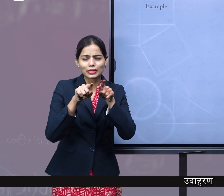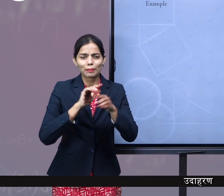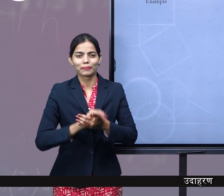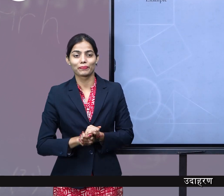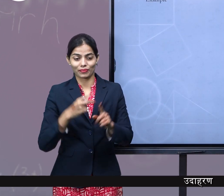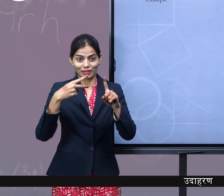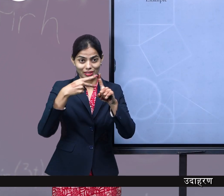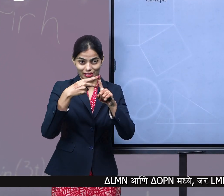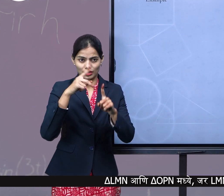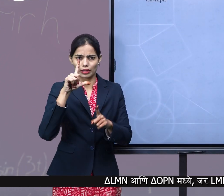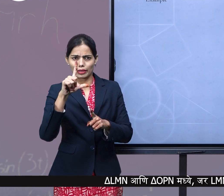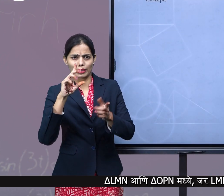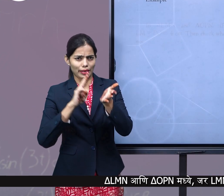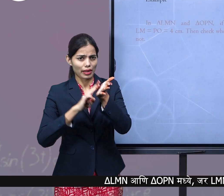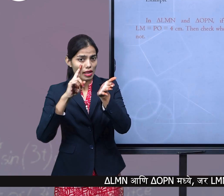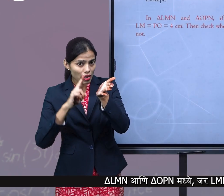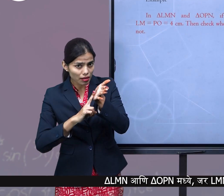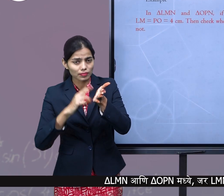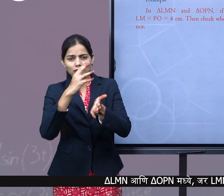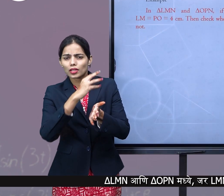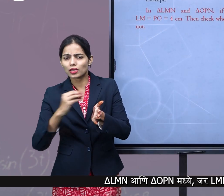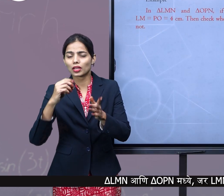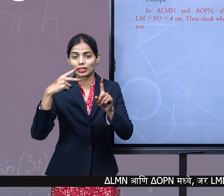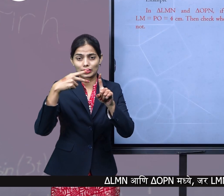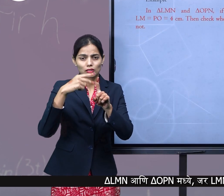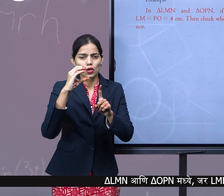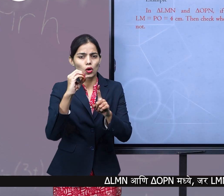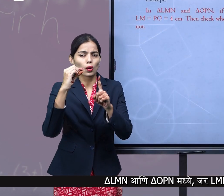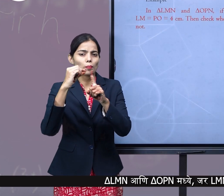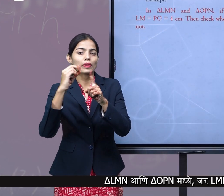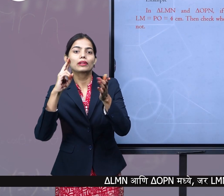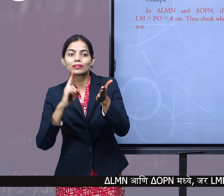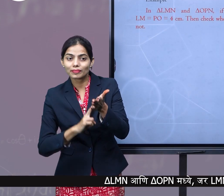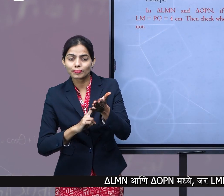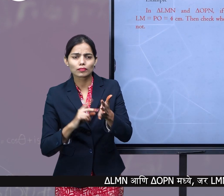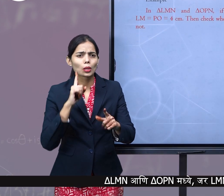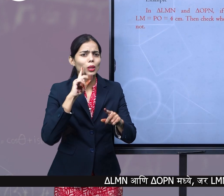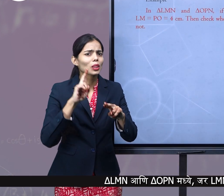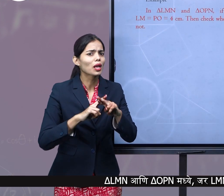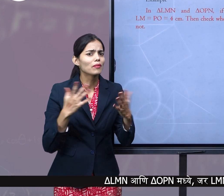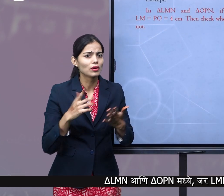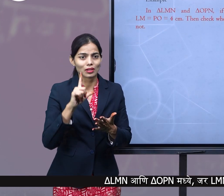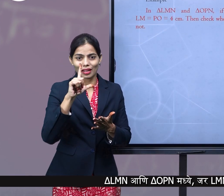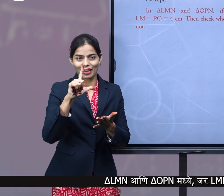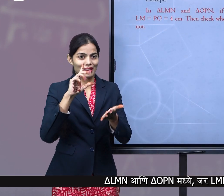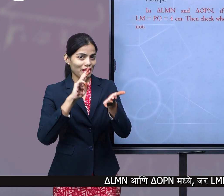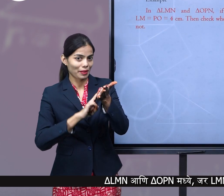उदाहरणार्थ ट्रायंगल LMN आणि ट्रायंगल OPN मध्ये जर LMN इक्वल्स टू ट्रायंगल